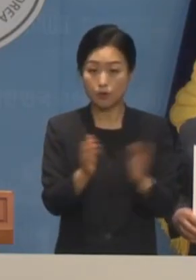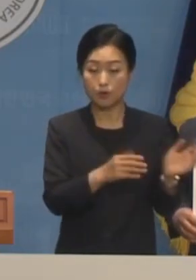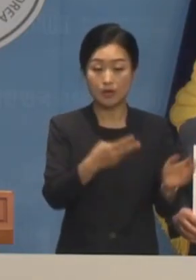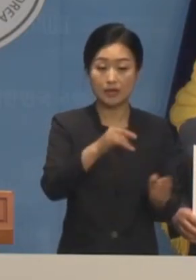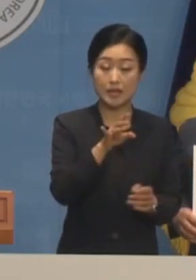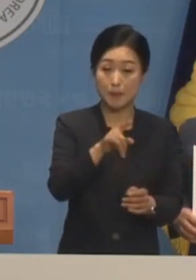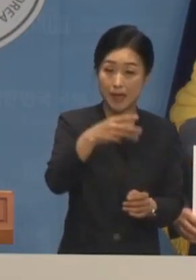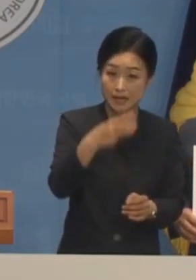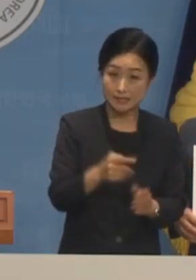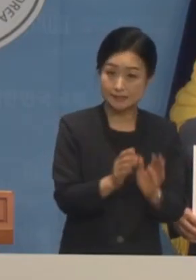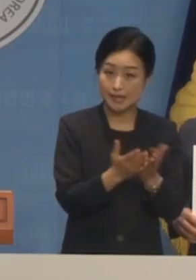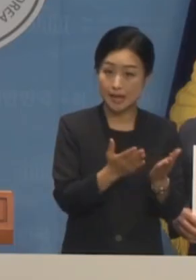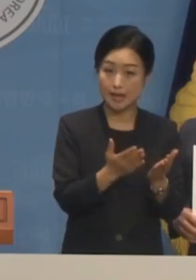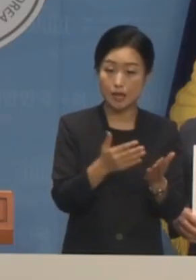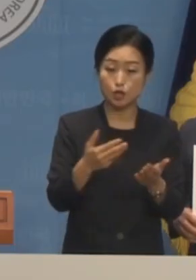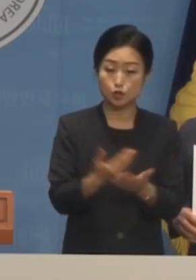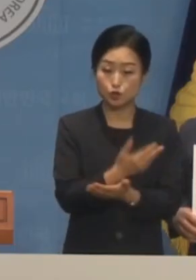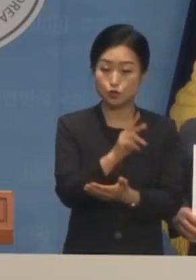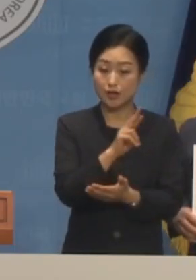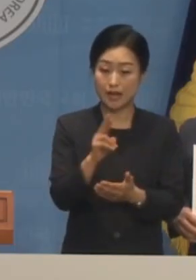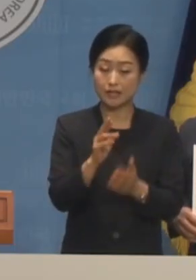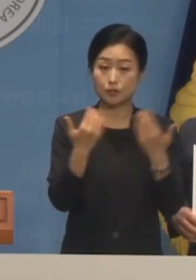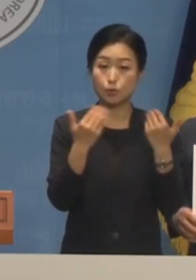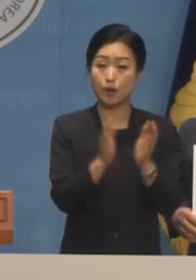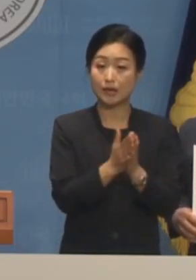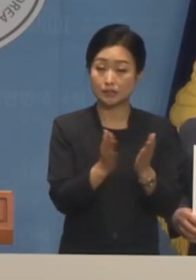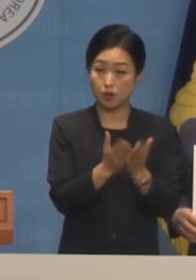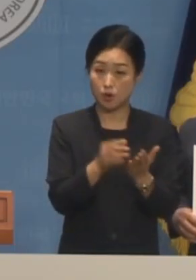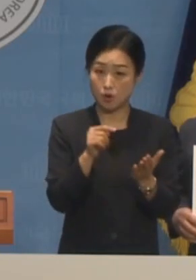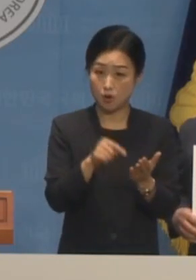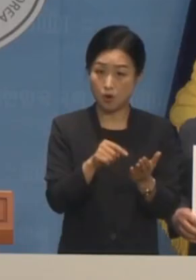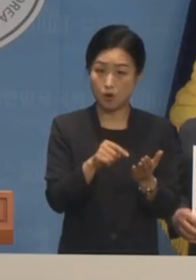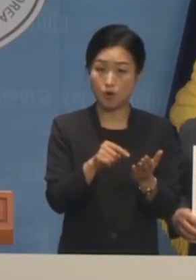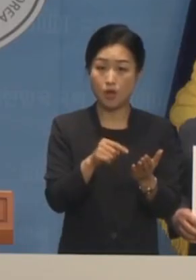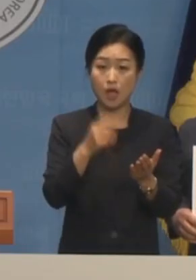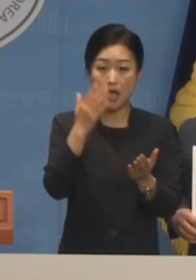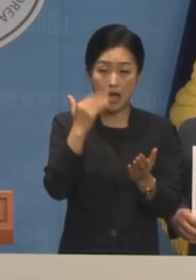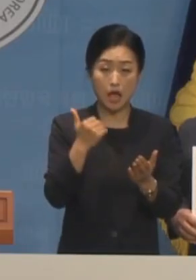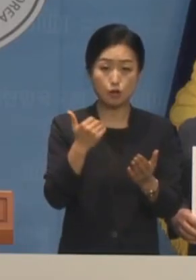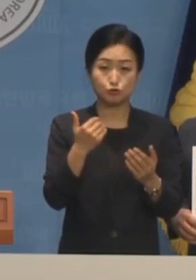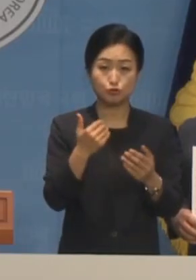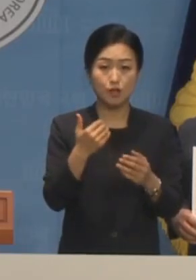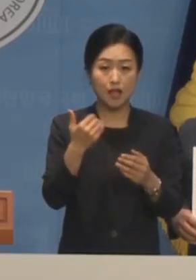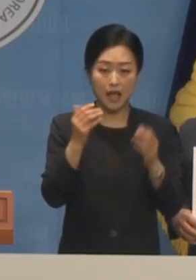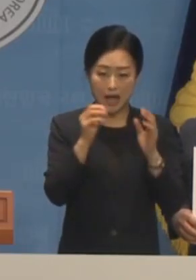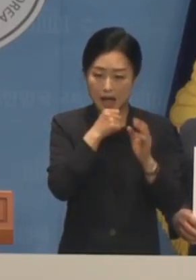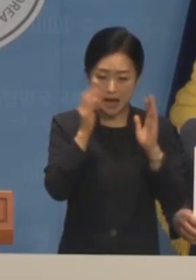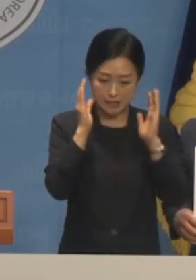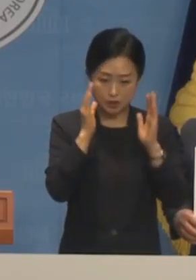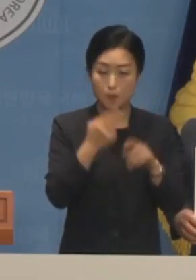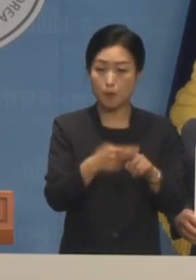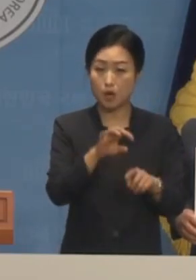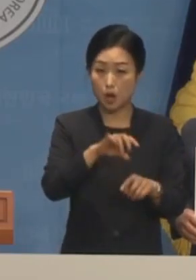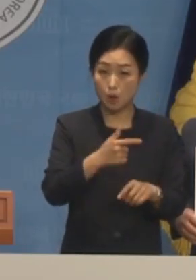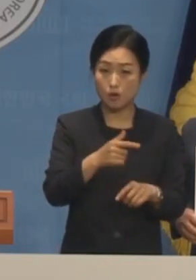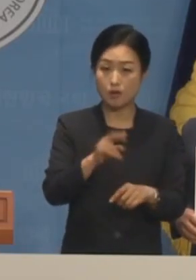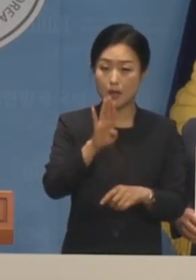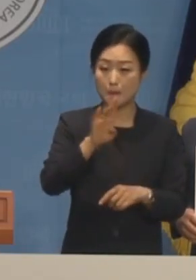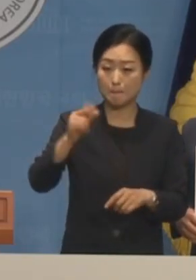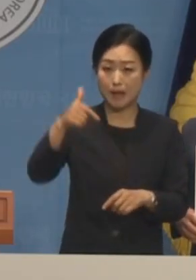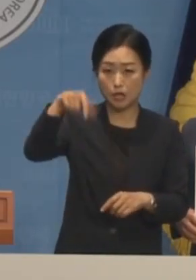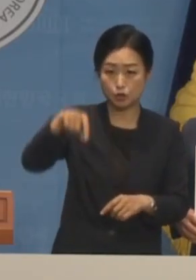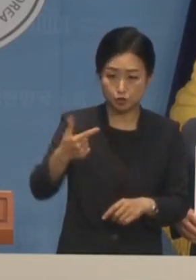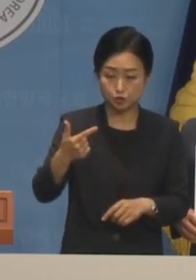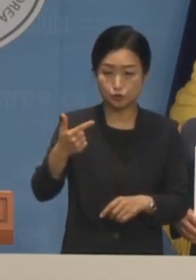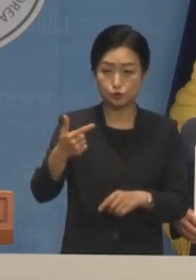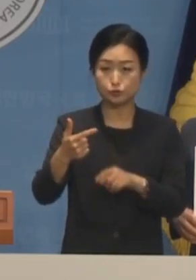리베르 뉴라이트 교과서로 지목받은 한국 학력 평가원 반군 반란